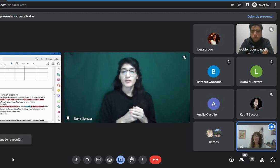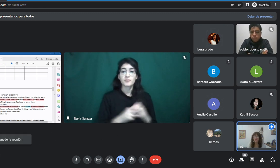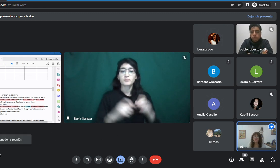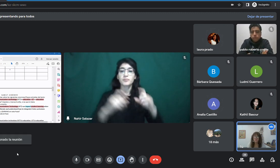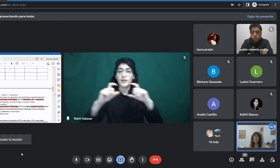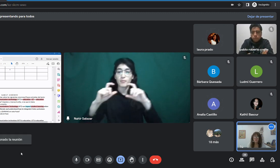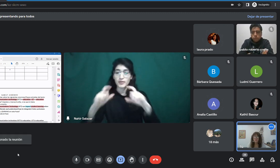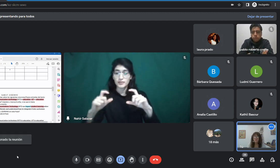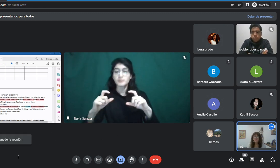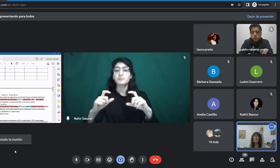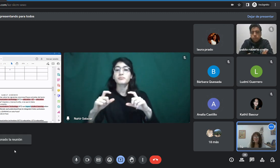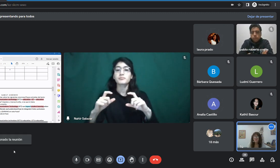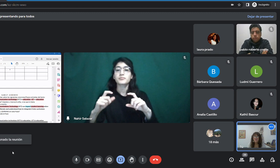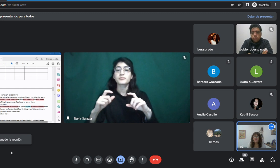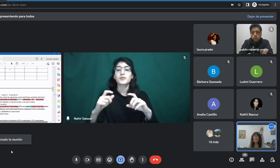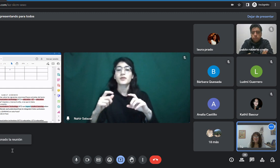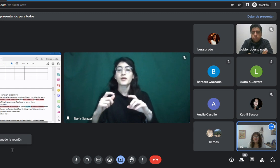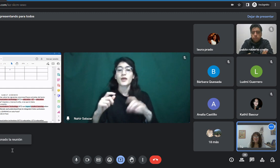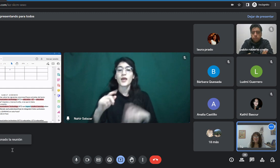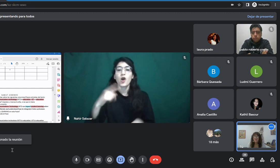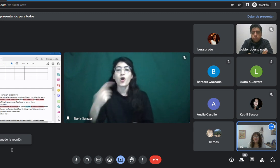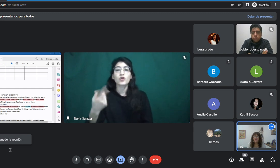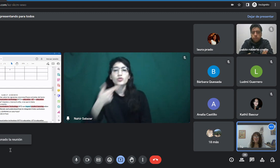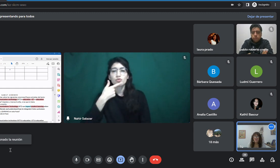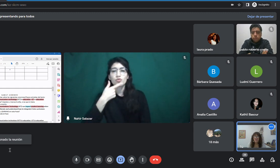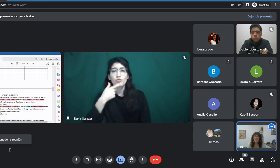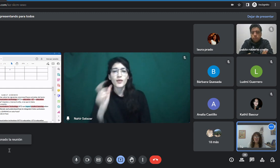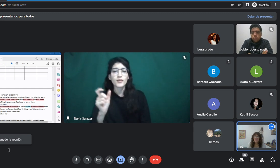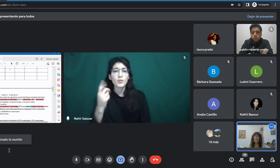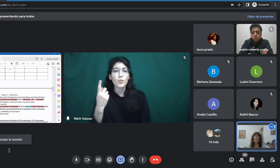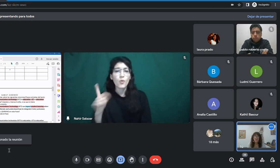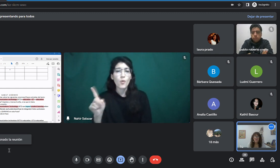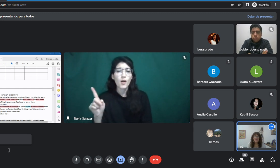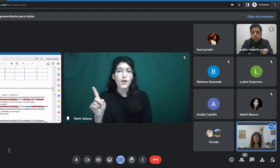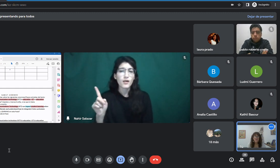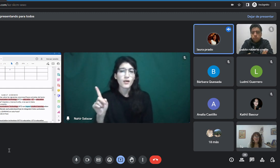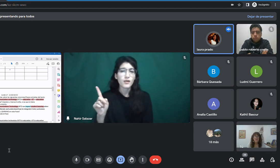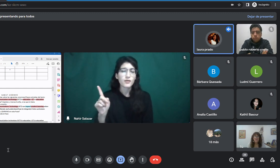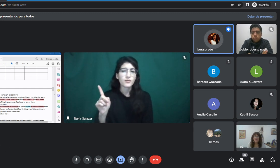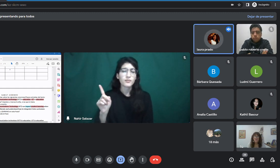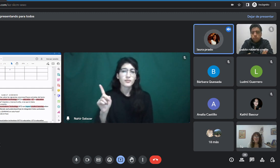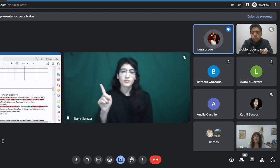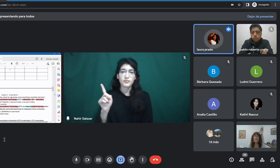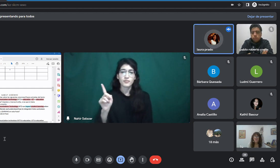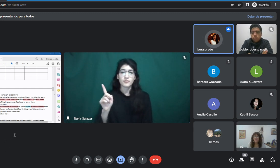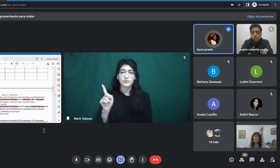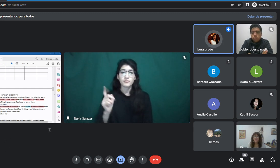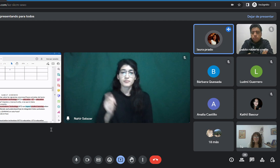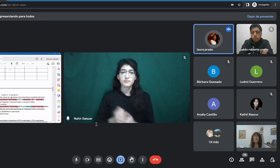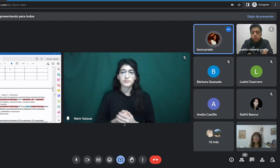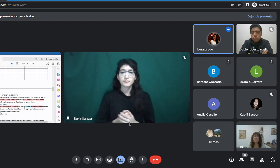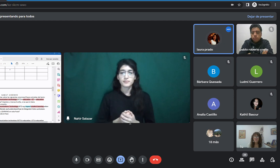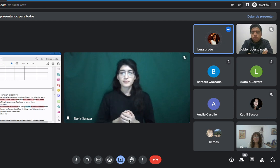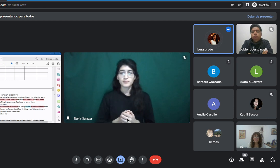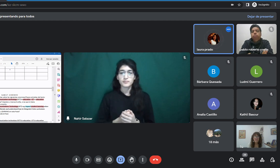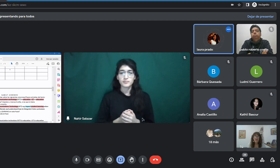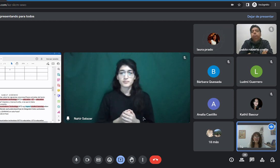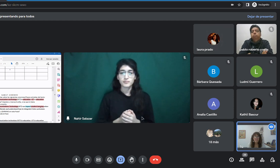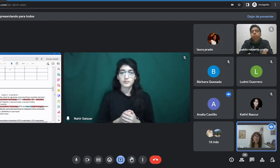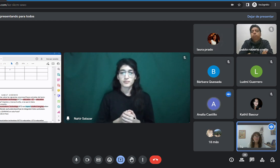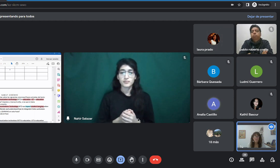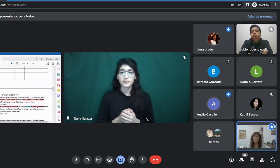tenemos? Student también es un sustantivo. Sí, acá